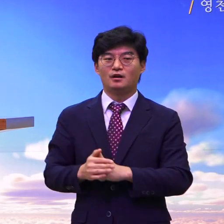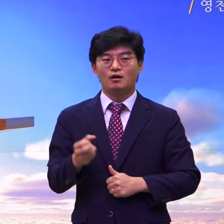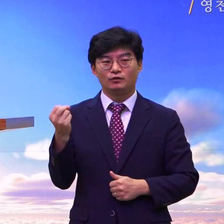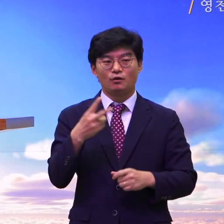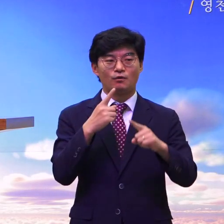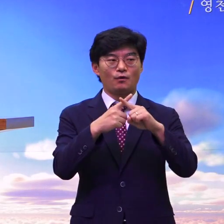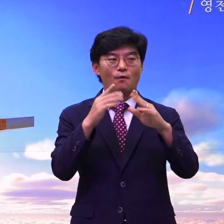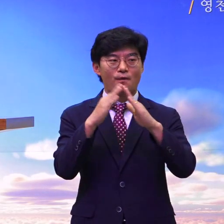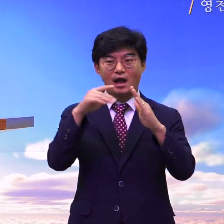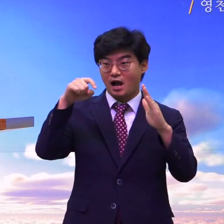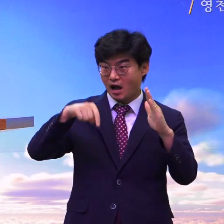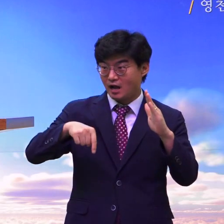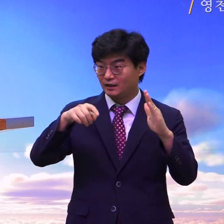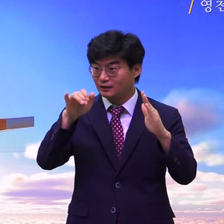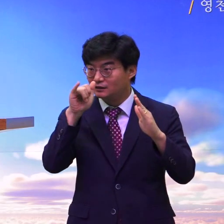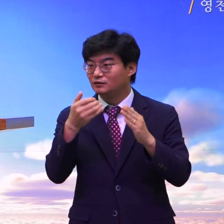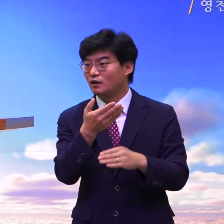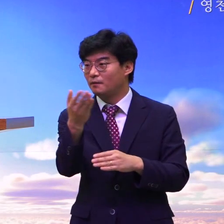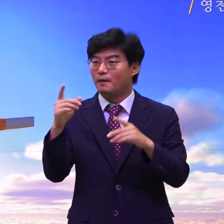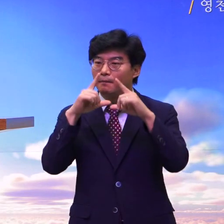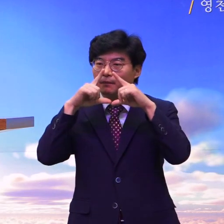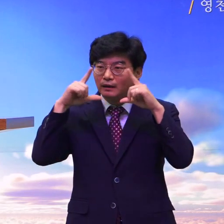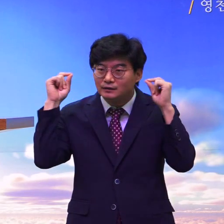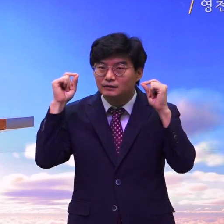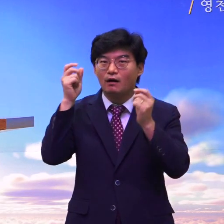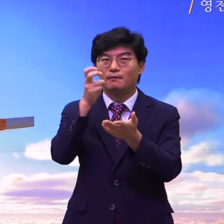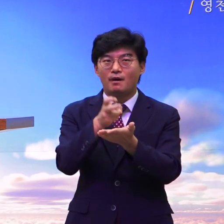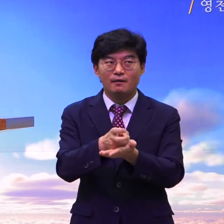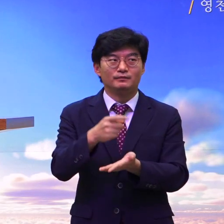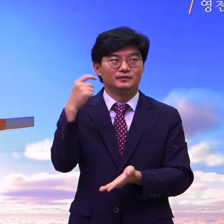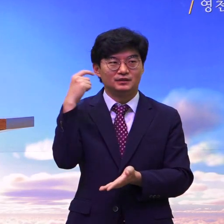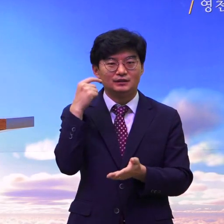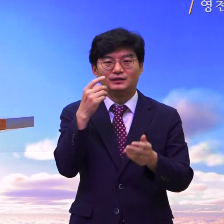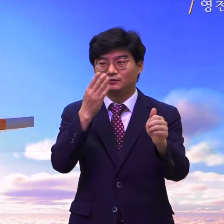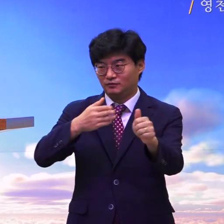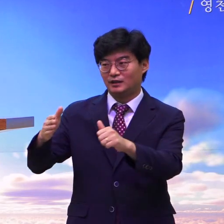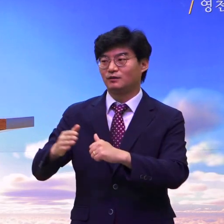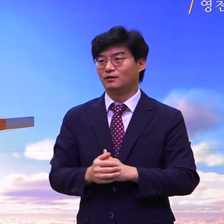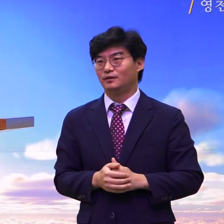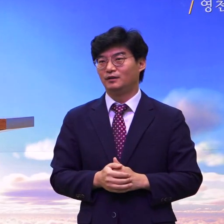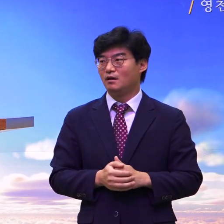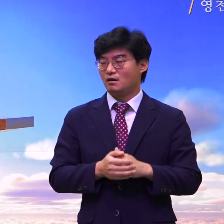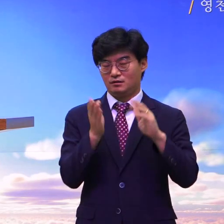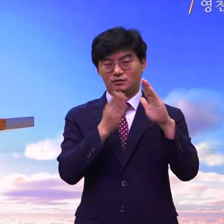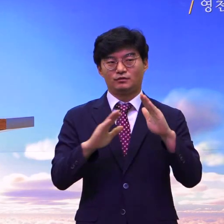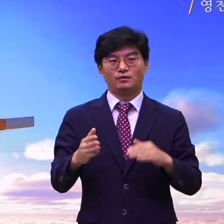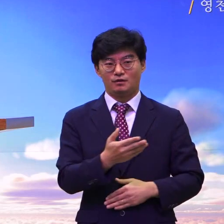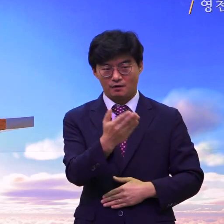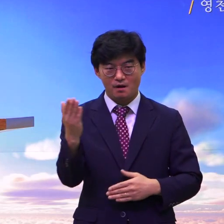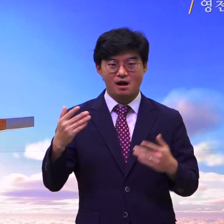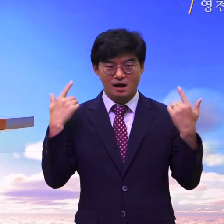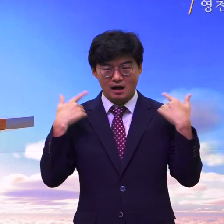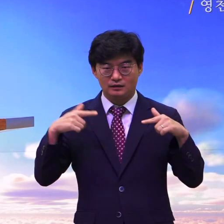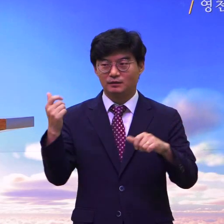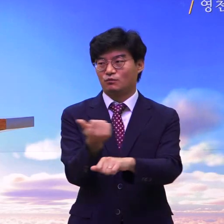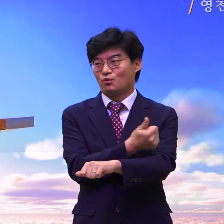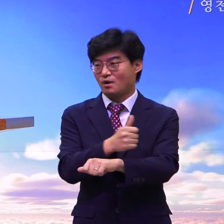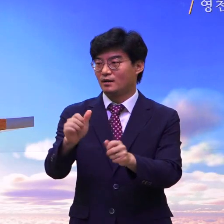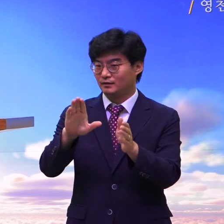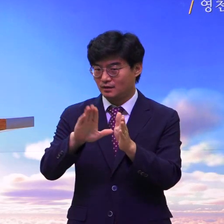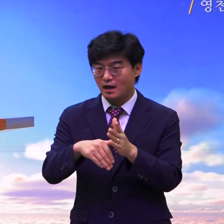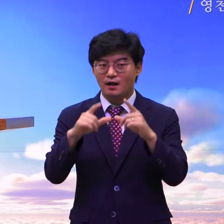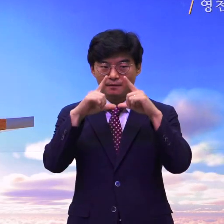착용해 주시고요. 바르게 잘 착용해 주시고 또 우리 성도님들 어느 곳에 가든지 항상 마스크 잘 착용하고